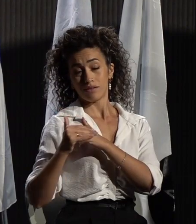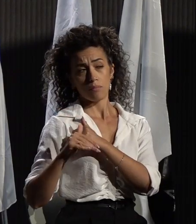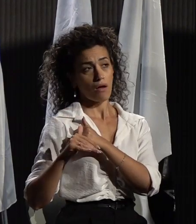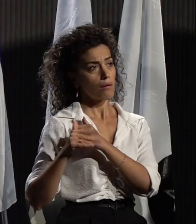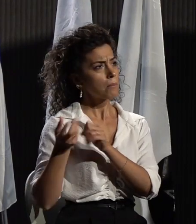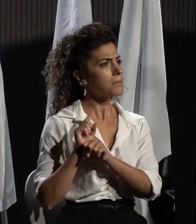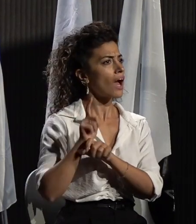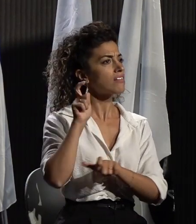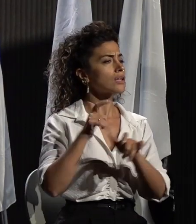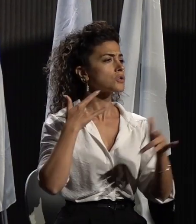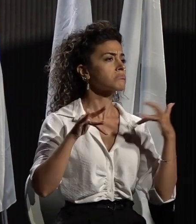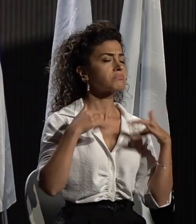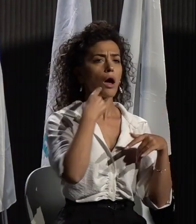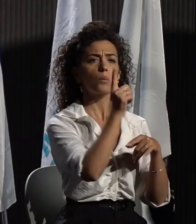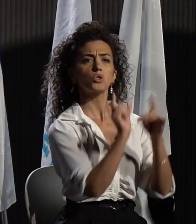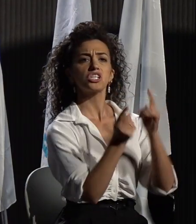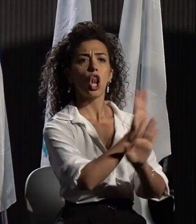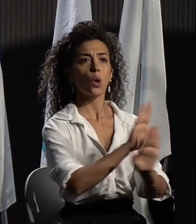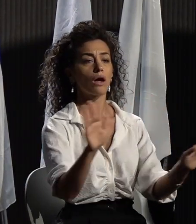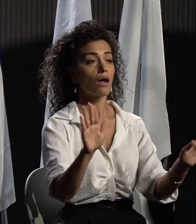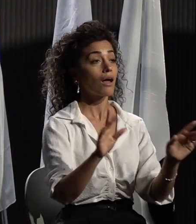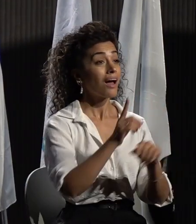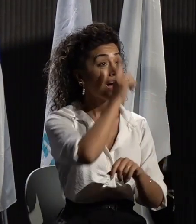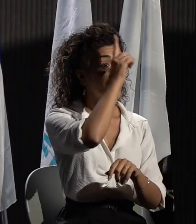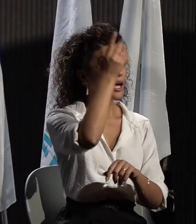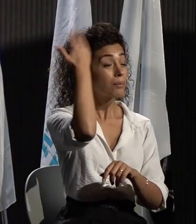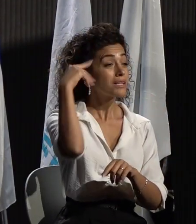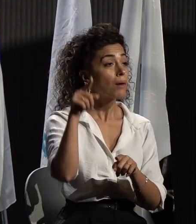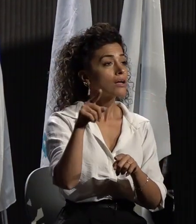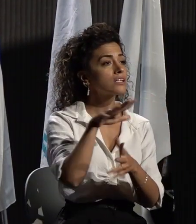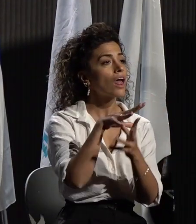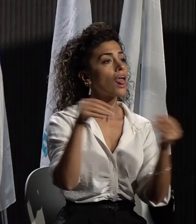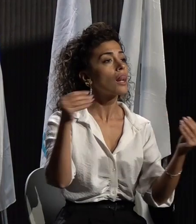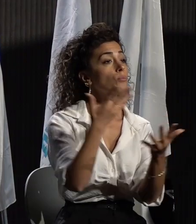הכחשתה, ולמעשה הגרמנים החלו להעלים כבר ראיות תוך כדי.